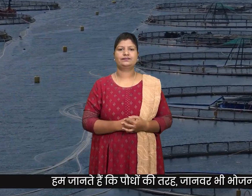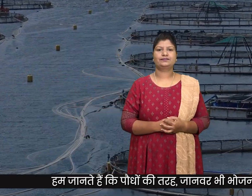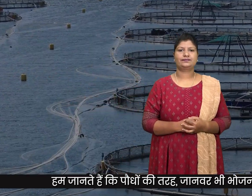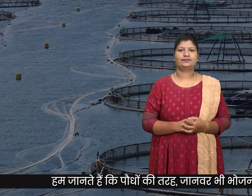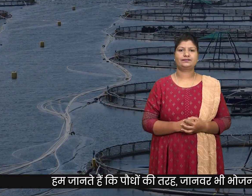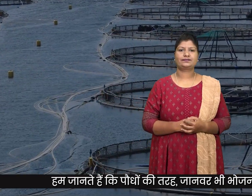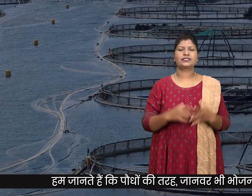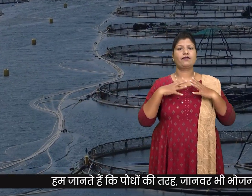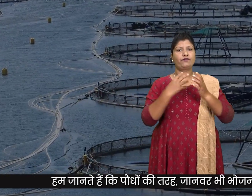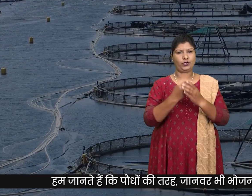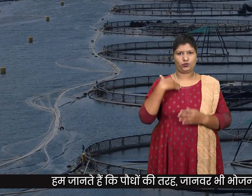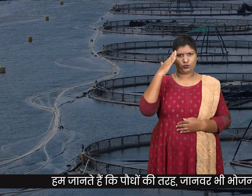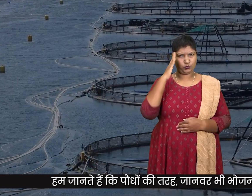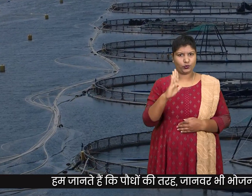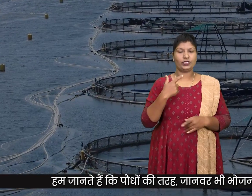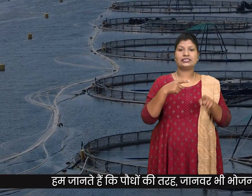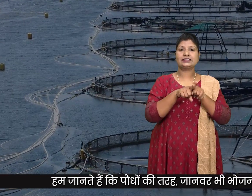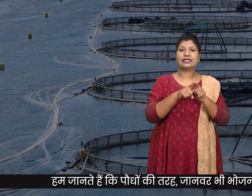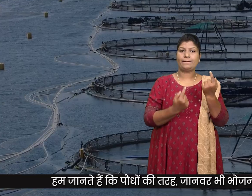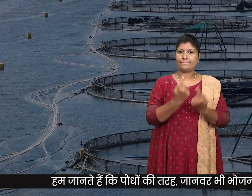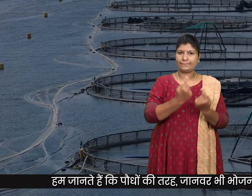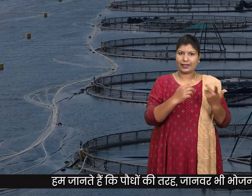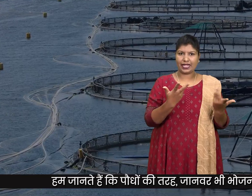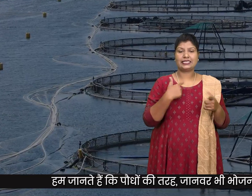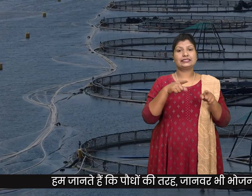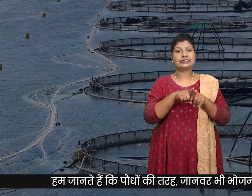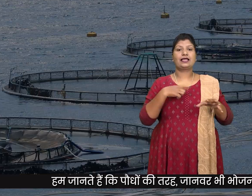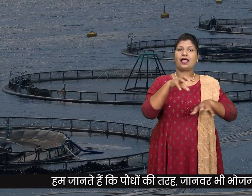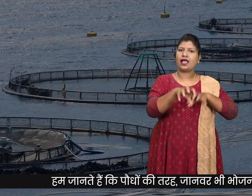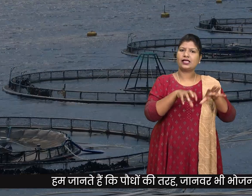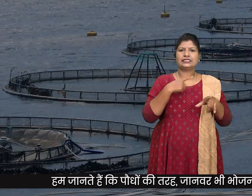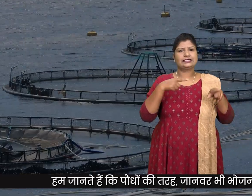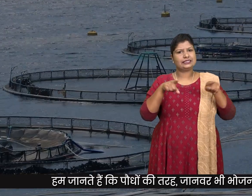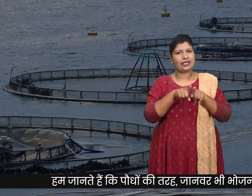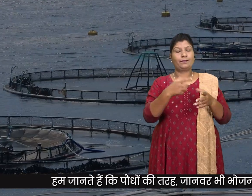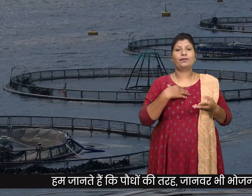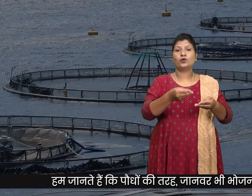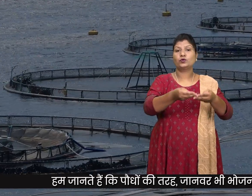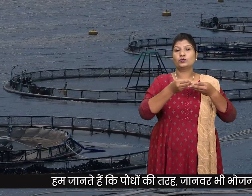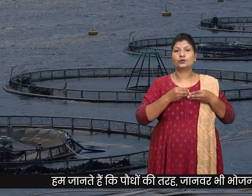हम जानते हैं कि पौधों की तरह जानवर भी भोजन का एक स्रोत है।